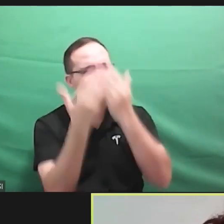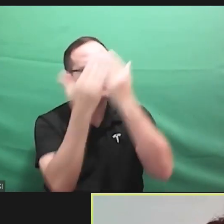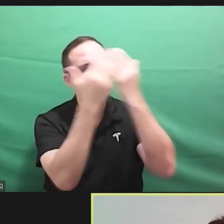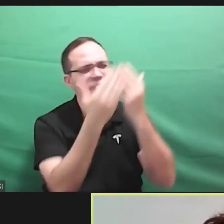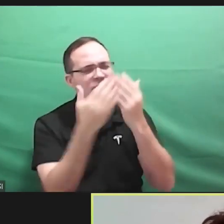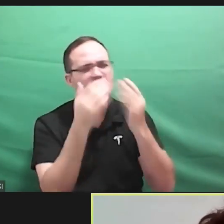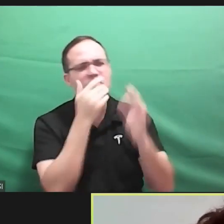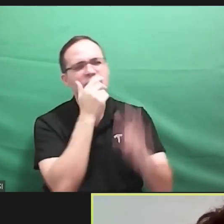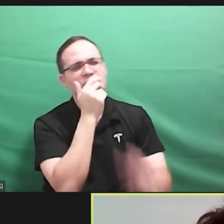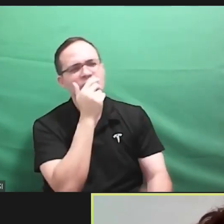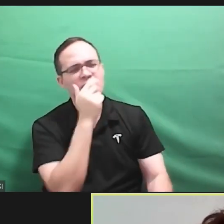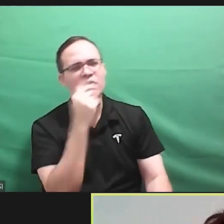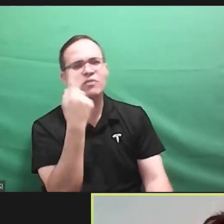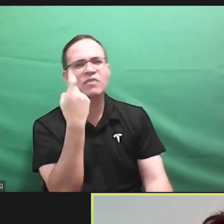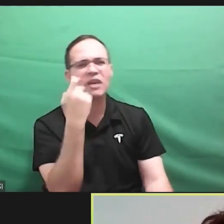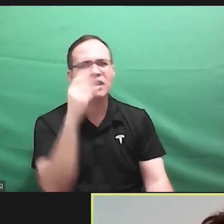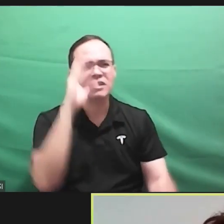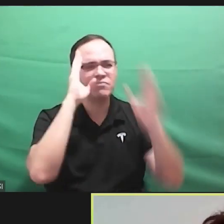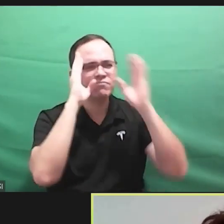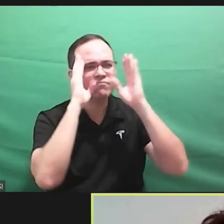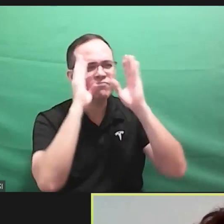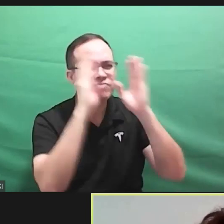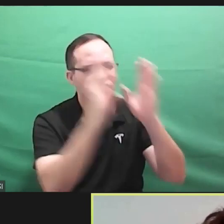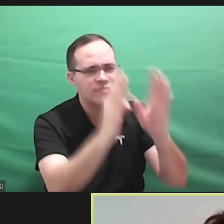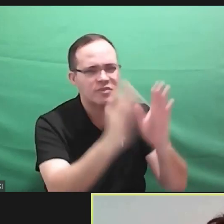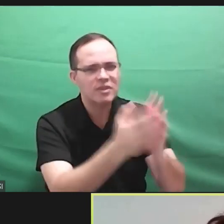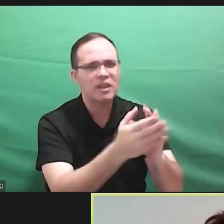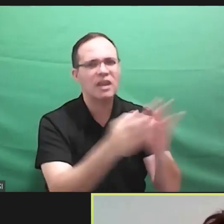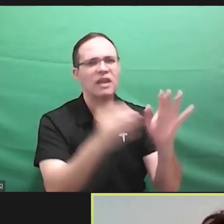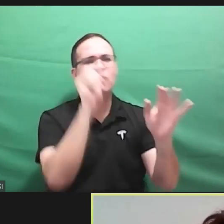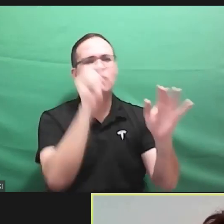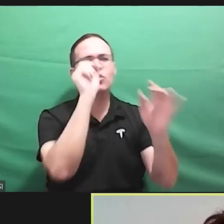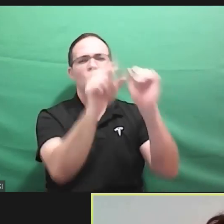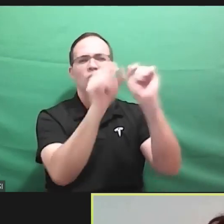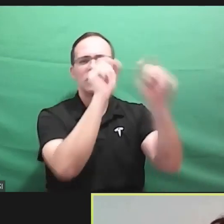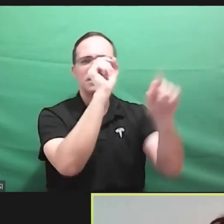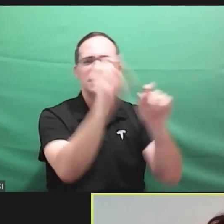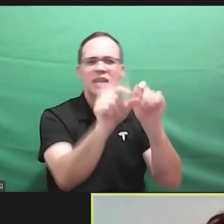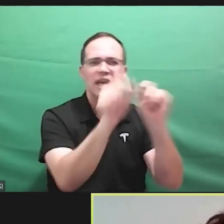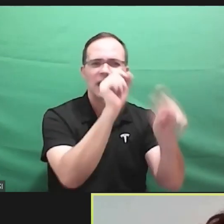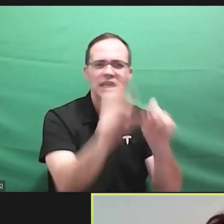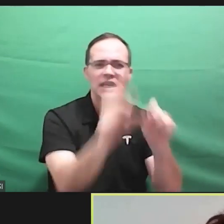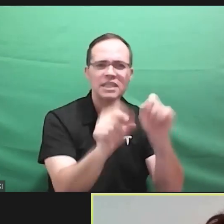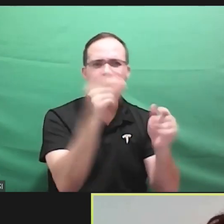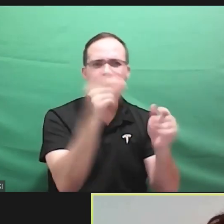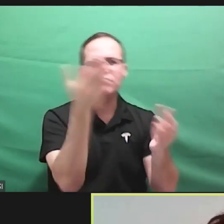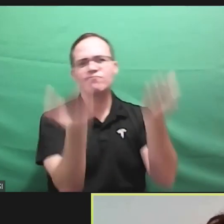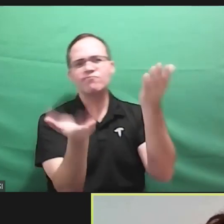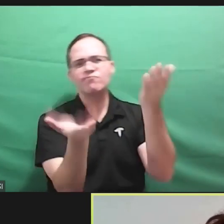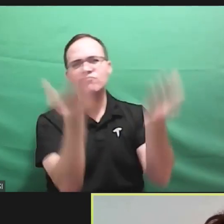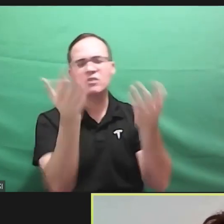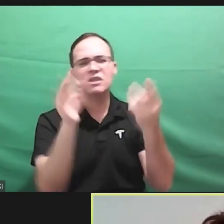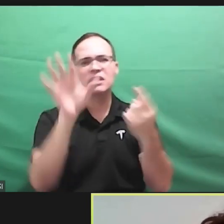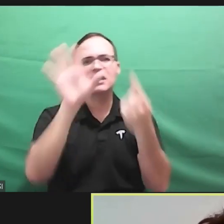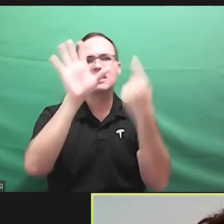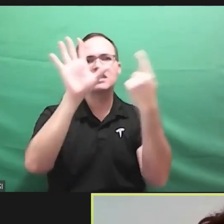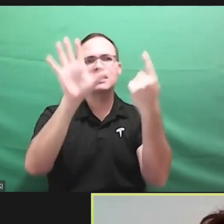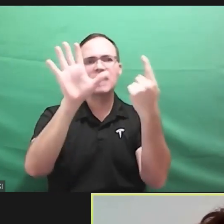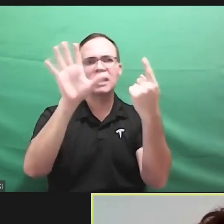enfoque. Las respuestas, las opciones posibles para las 6 preguntas de la versión